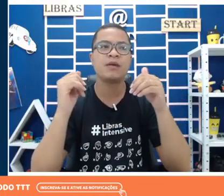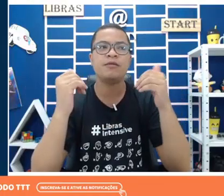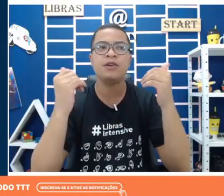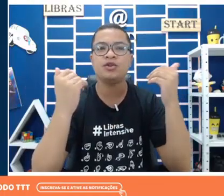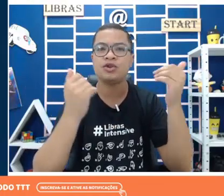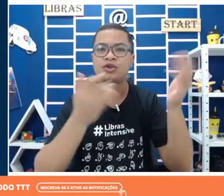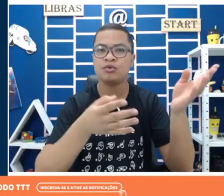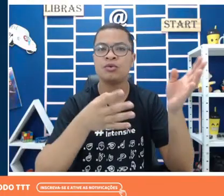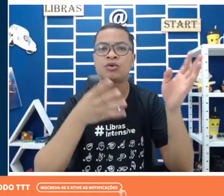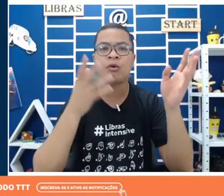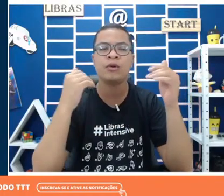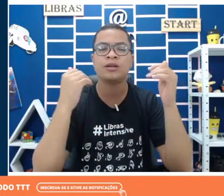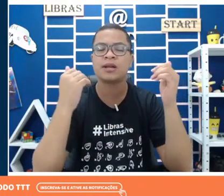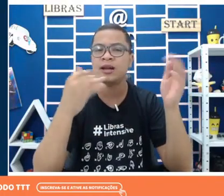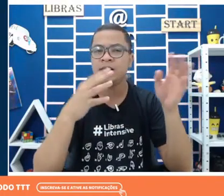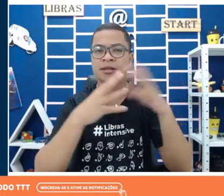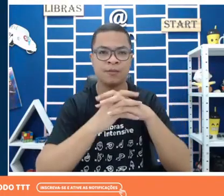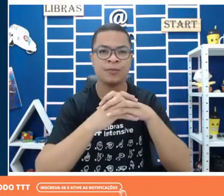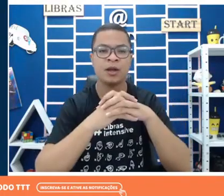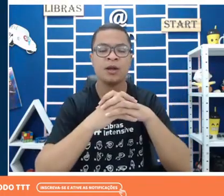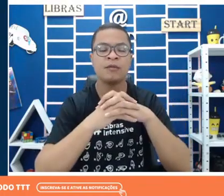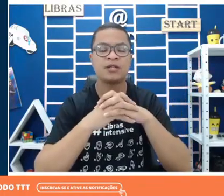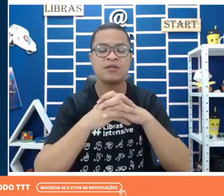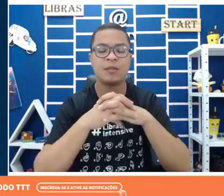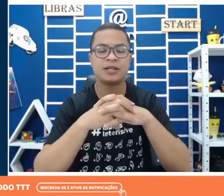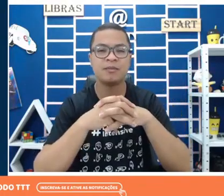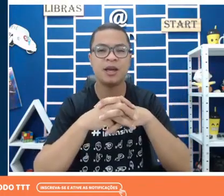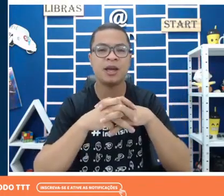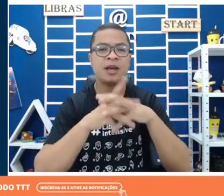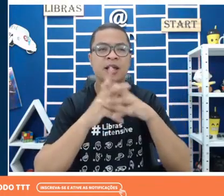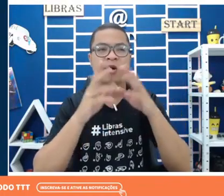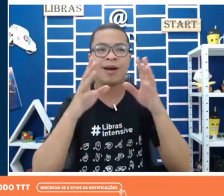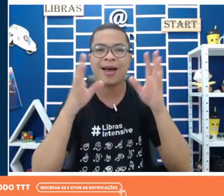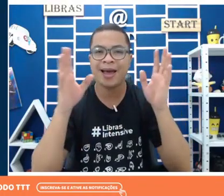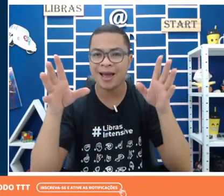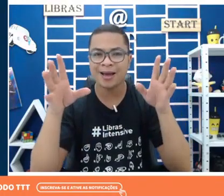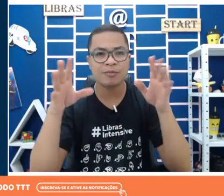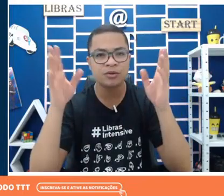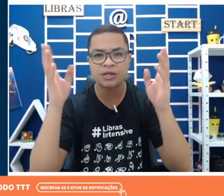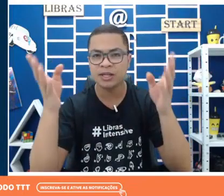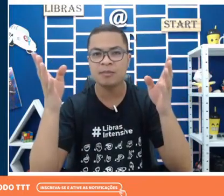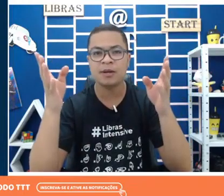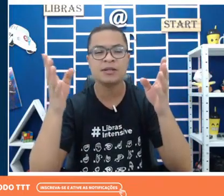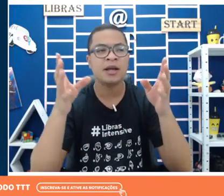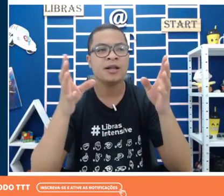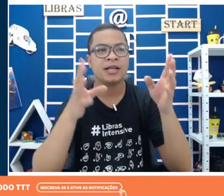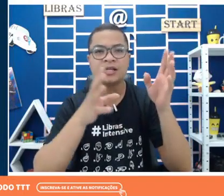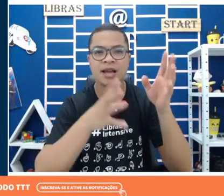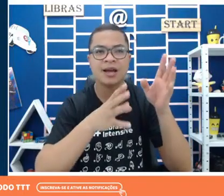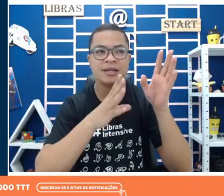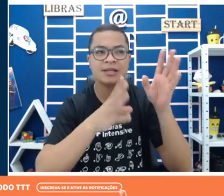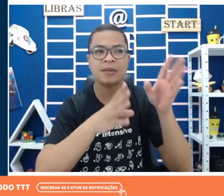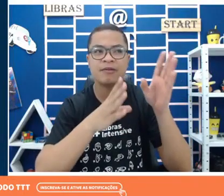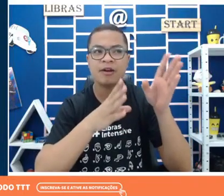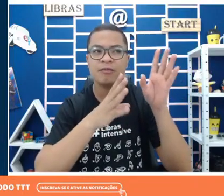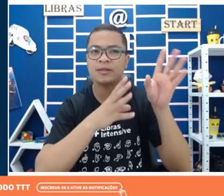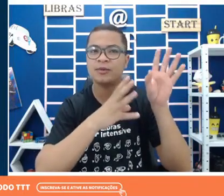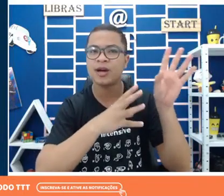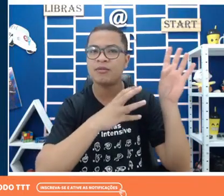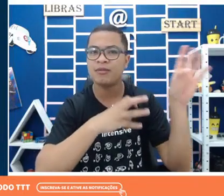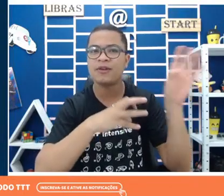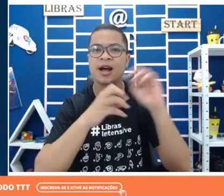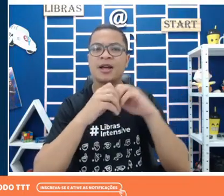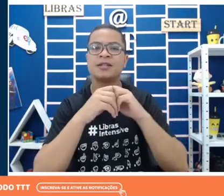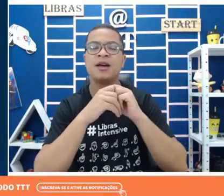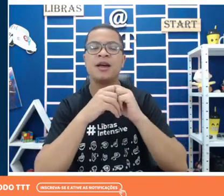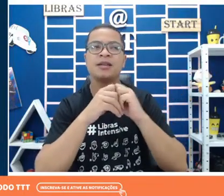surdo, observe vídeos de surdos, como eles sinalizam. Vocês vão perceber que é uma regra muito simples. Tem sinais que sempre vai no mesmo